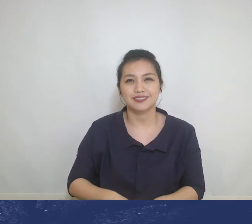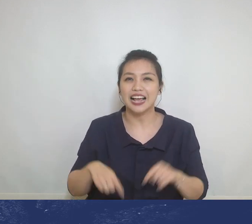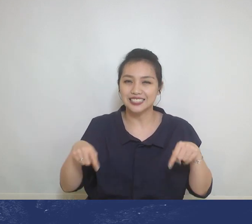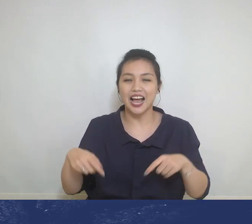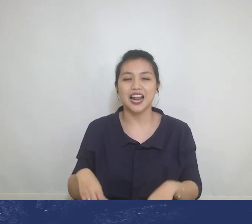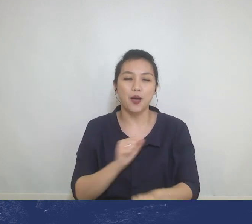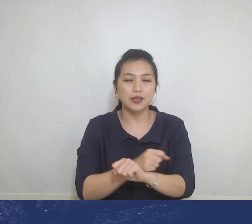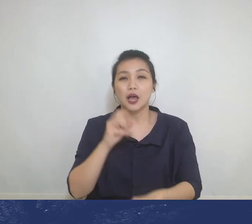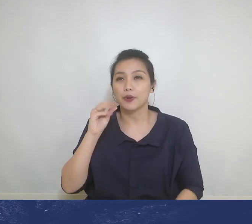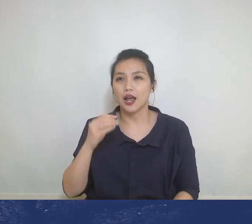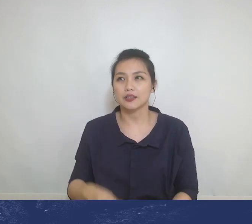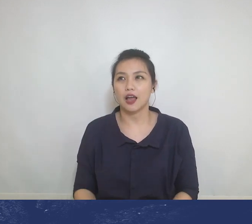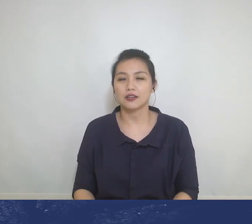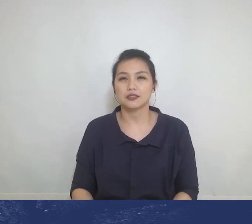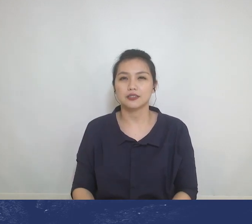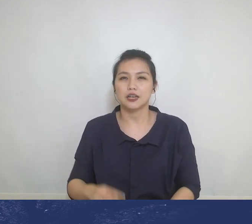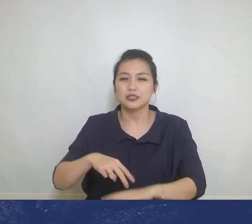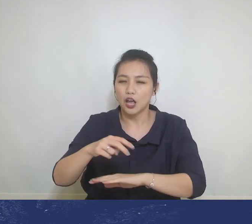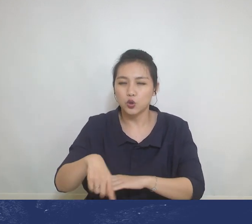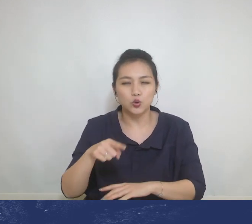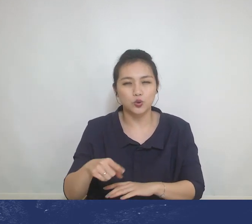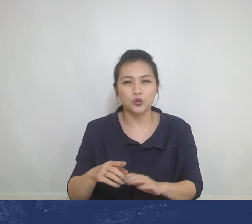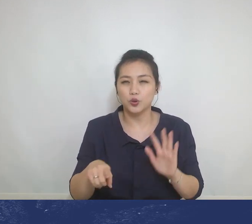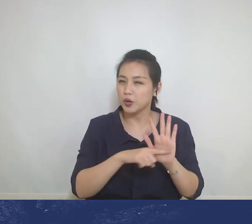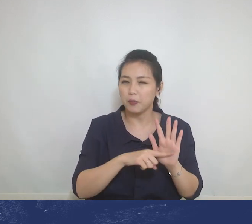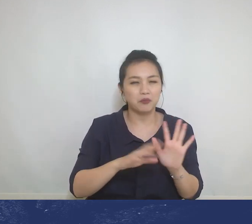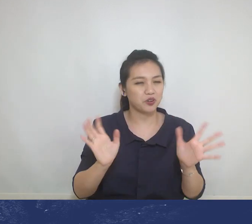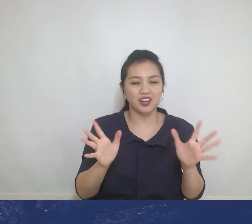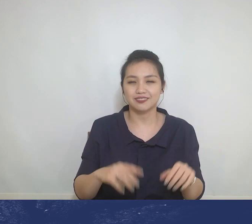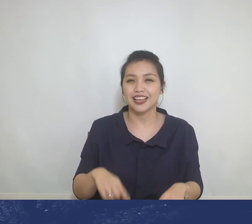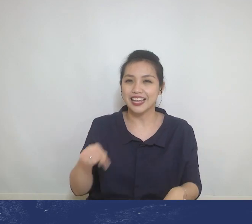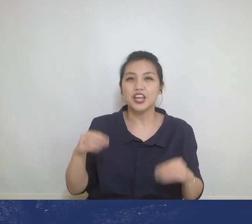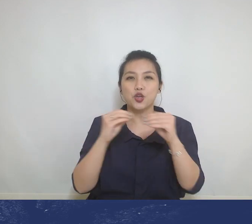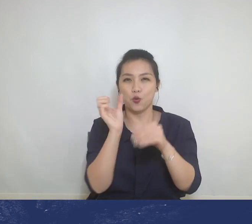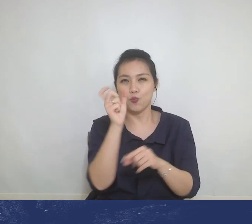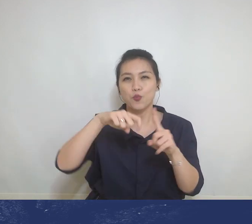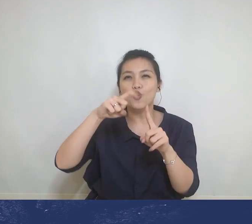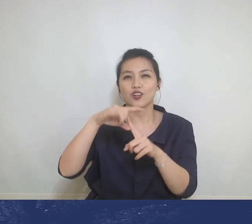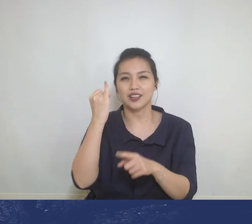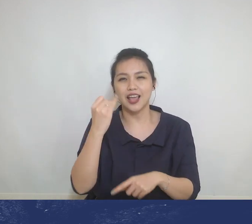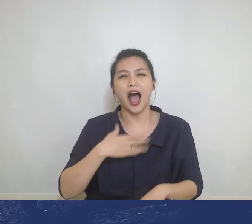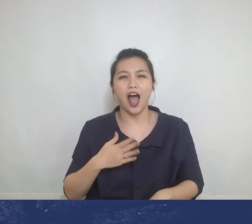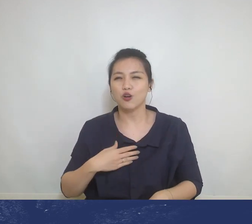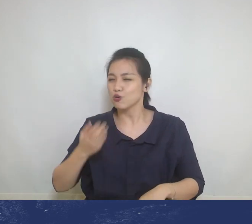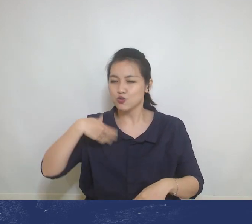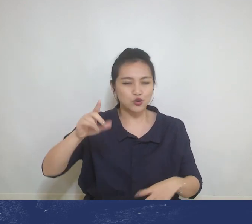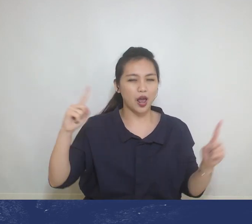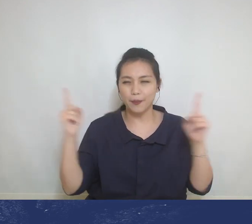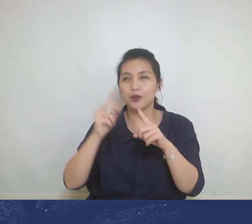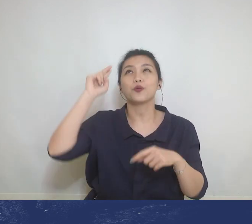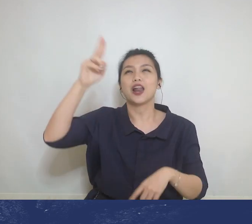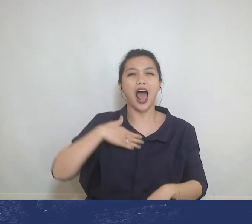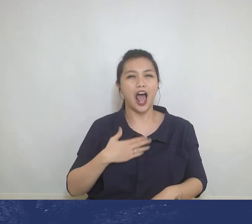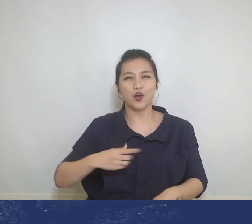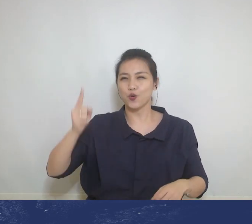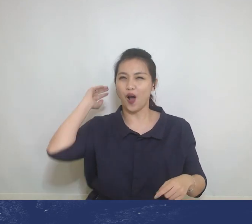bisa berkata, terpelecokku bukan satu kelemahan. Tapi terpelecokku adalah bukti kalau aku sudah ketemu dengan Tuhan. Dan